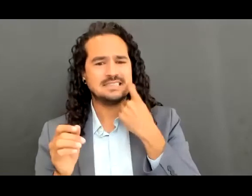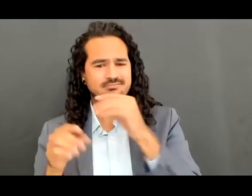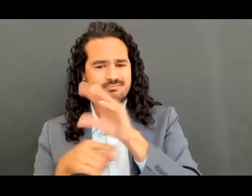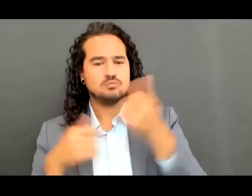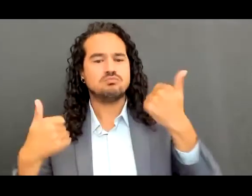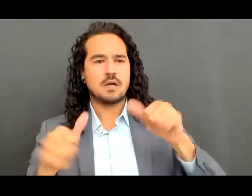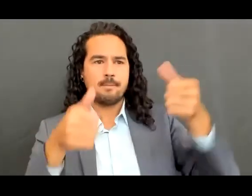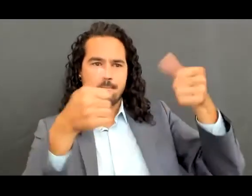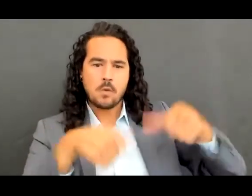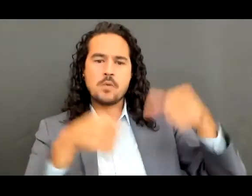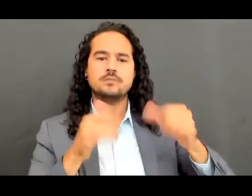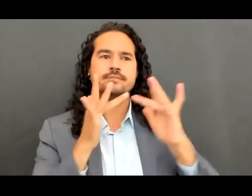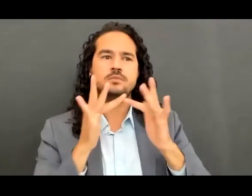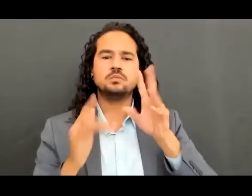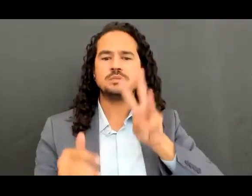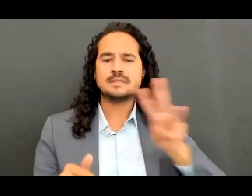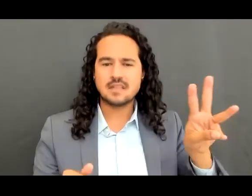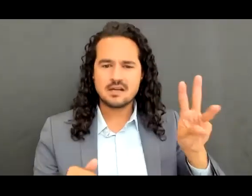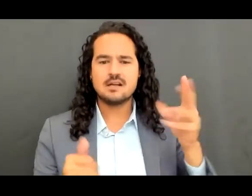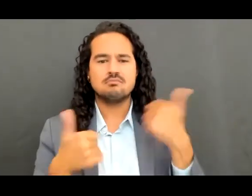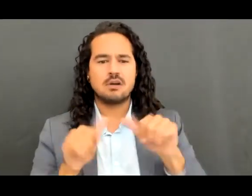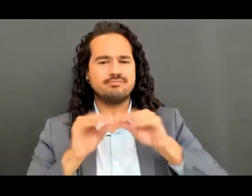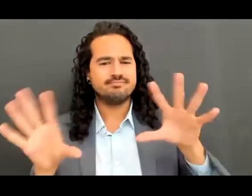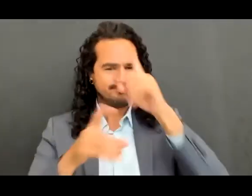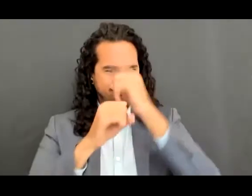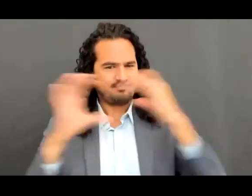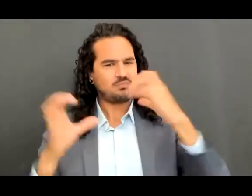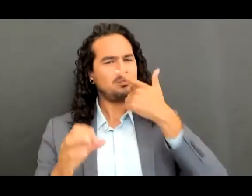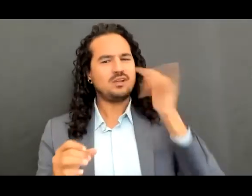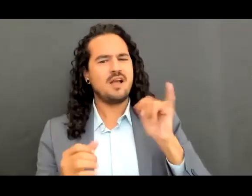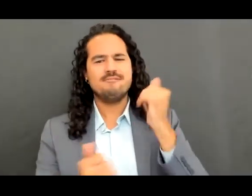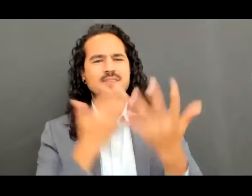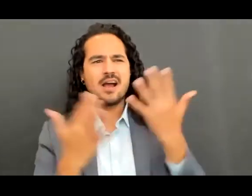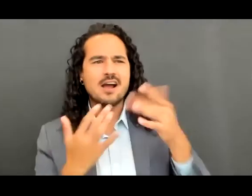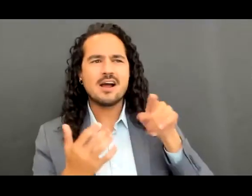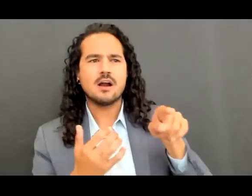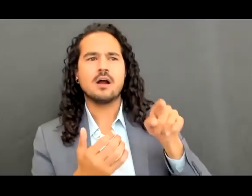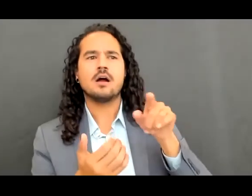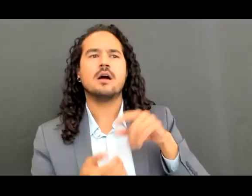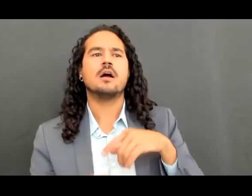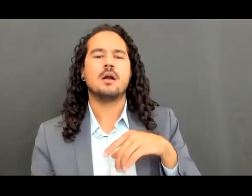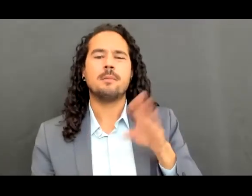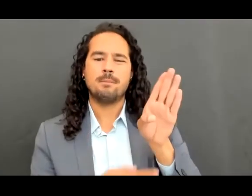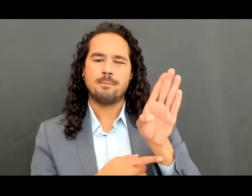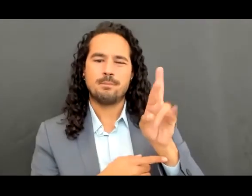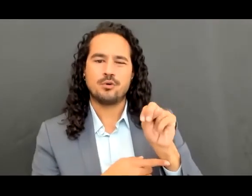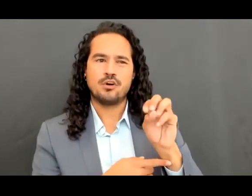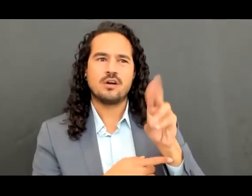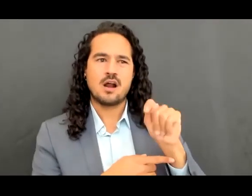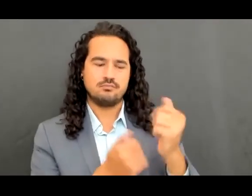de tener fotos para que lo puedan ver, para que vean las operaciones y lo que estamos viendo.